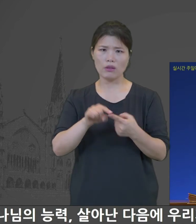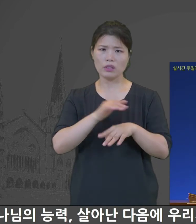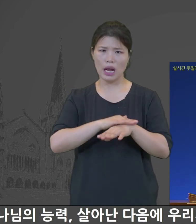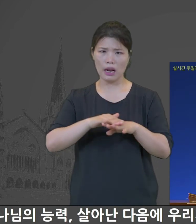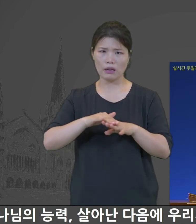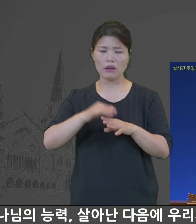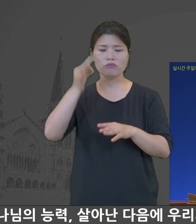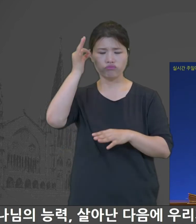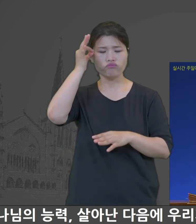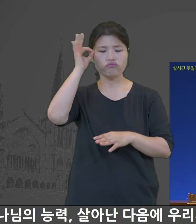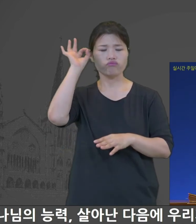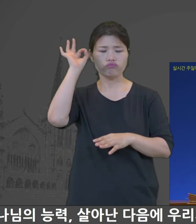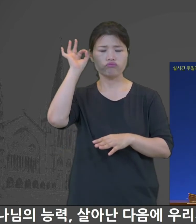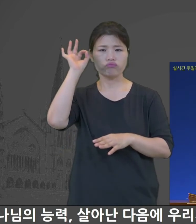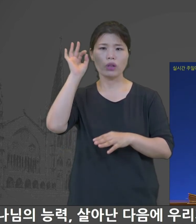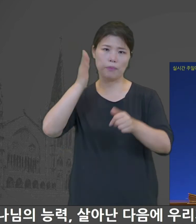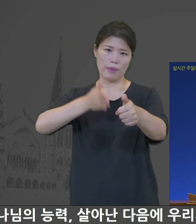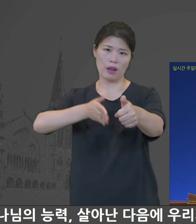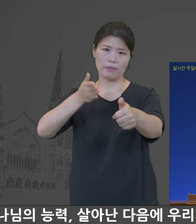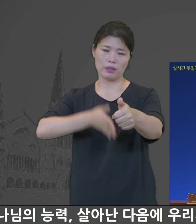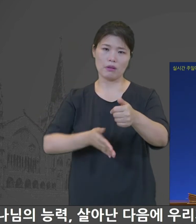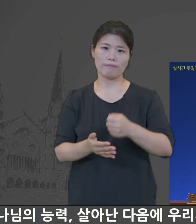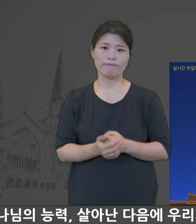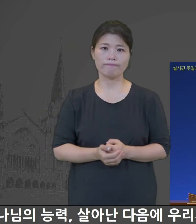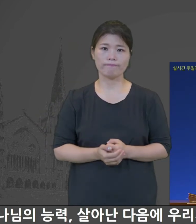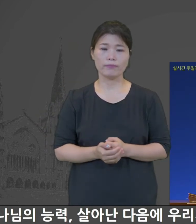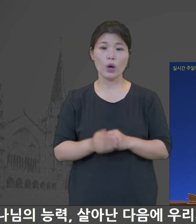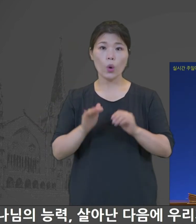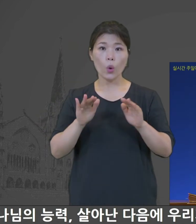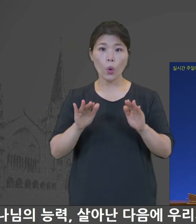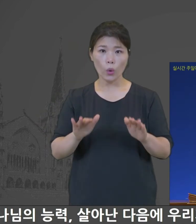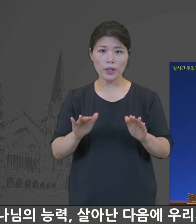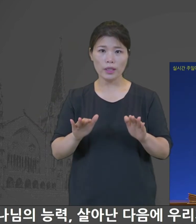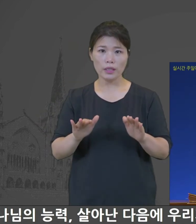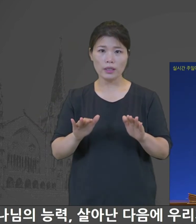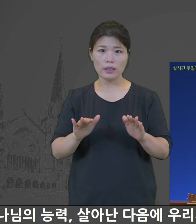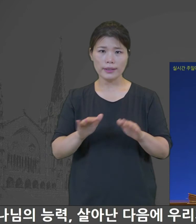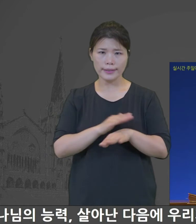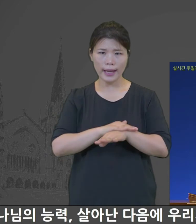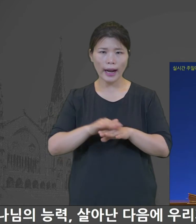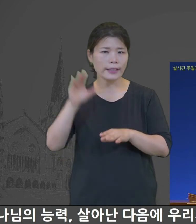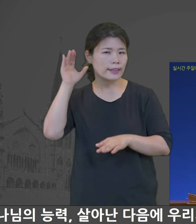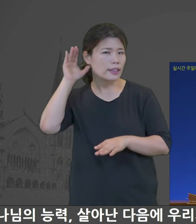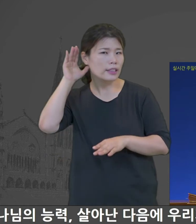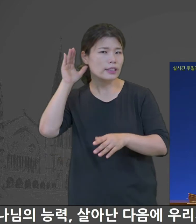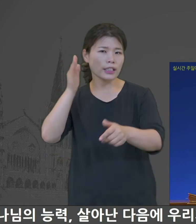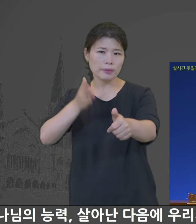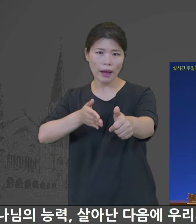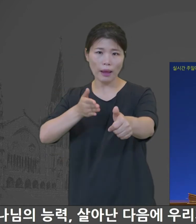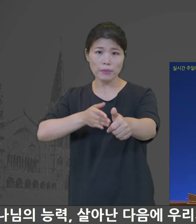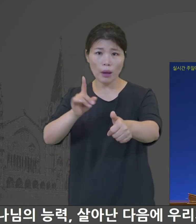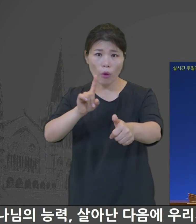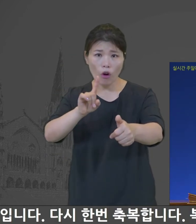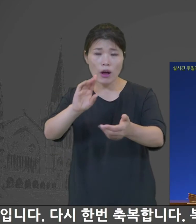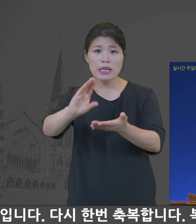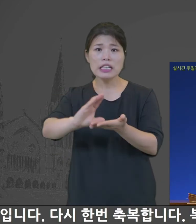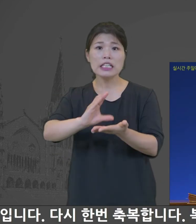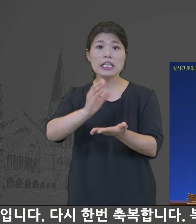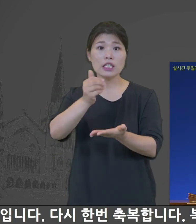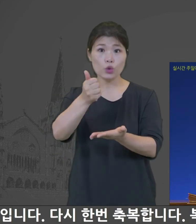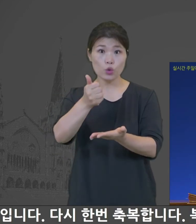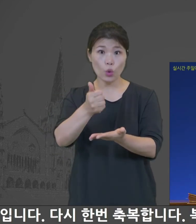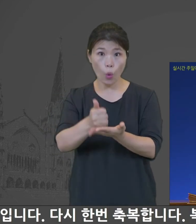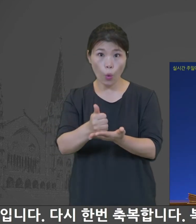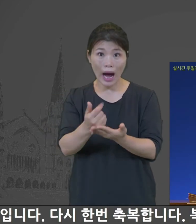됩니다. 근데 오늘 이 소리를 우리가 잘 들으셔야 됩니다. 그리스도와